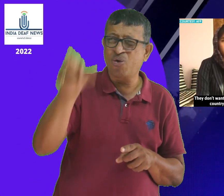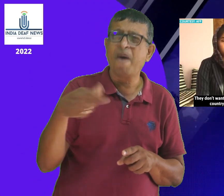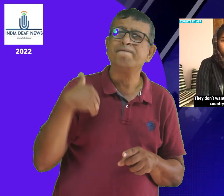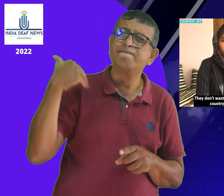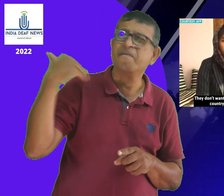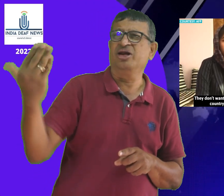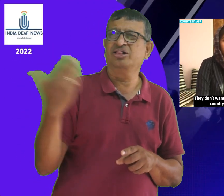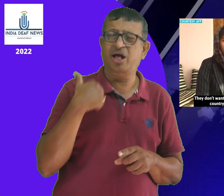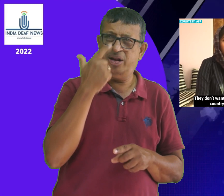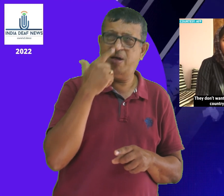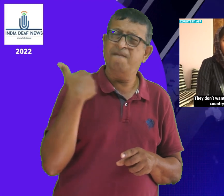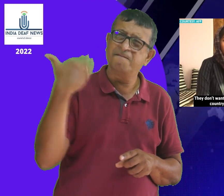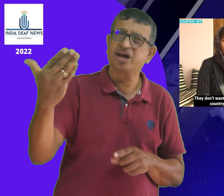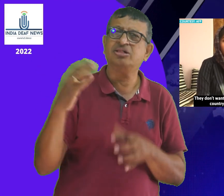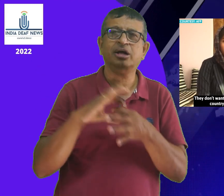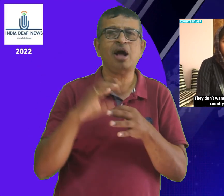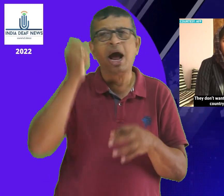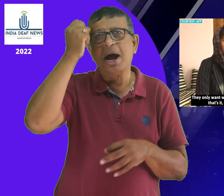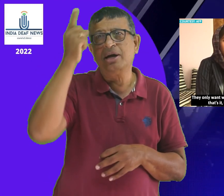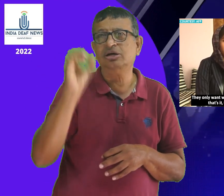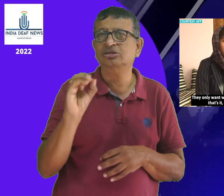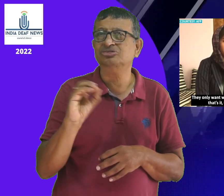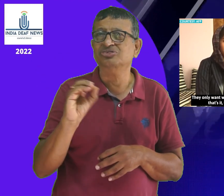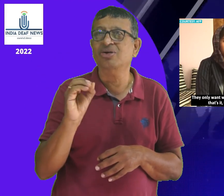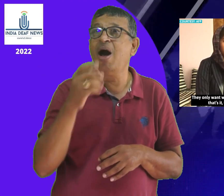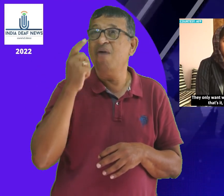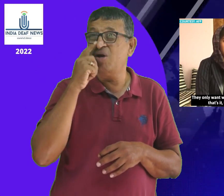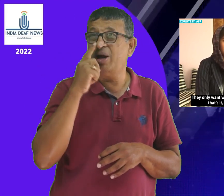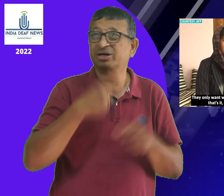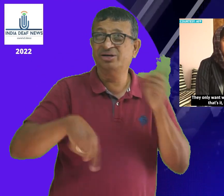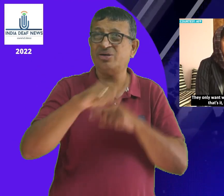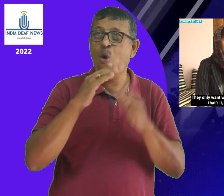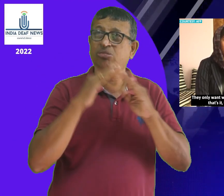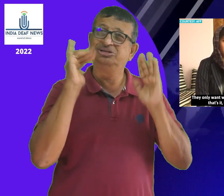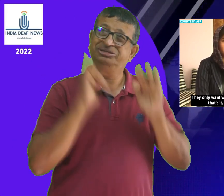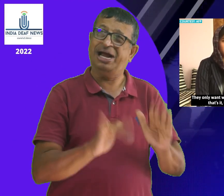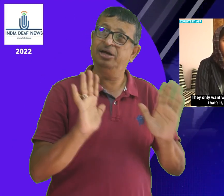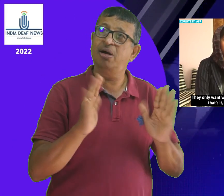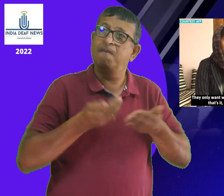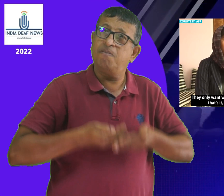مردا برادران و خواهرانه کار کنیم و فقط میخوایم که زن